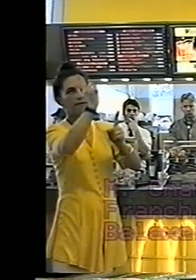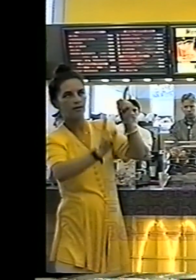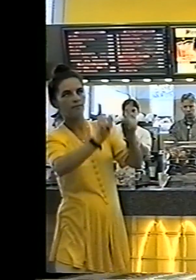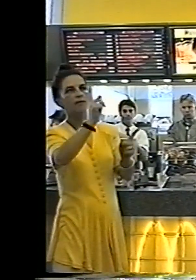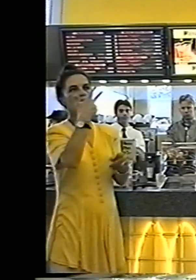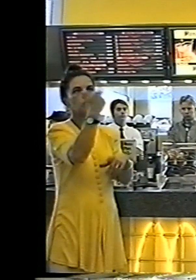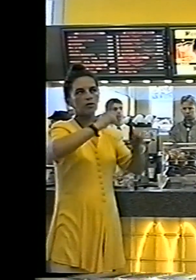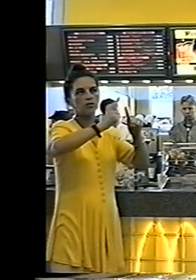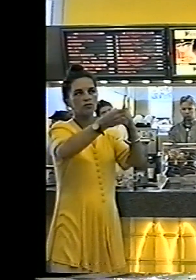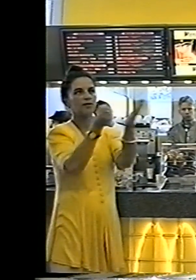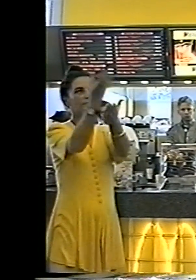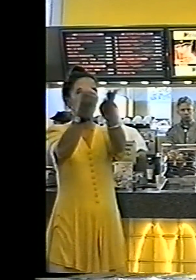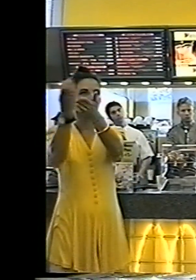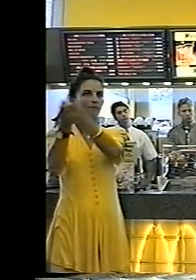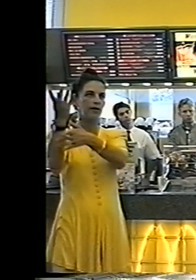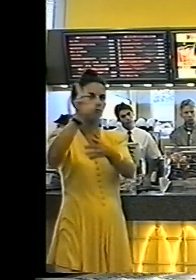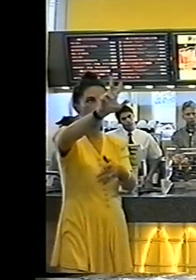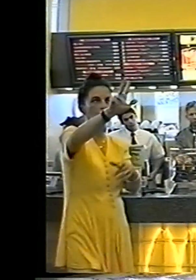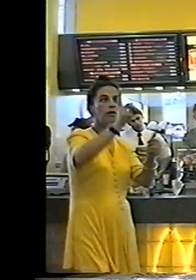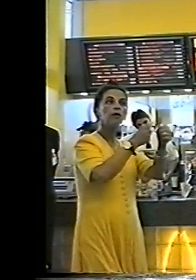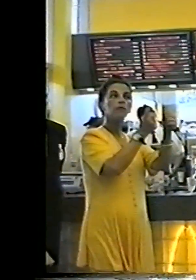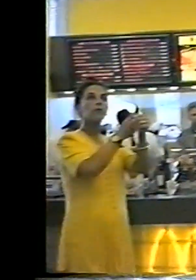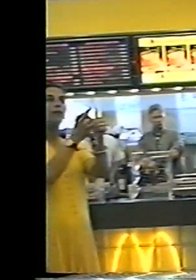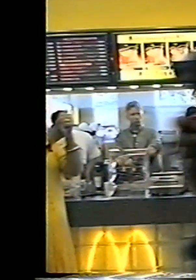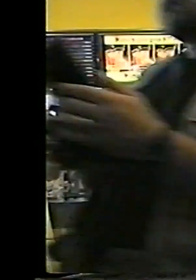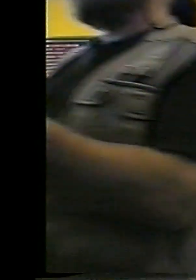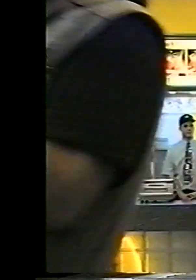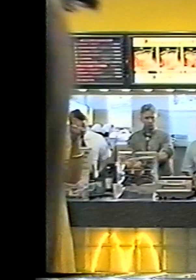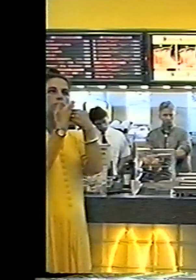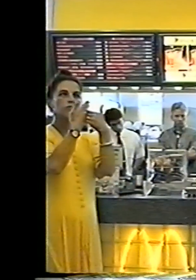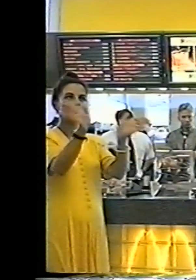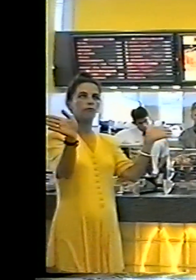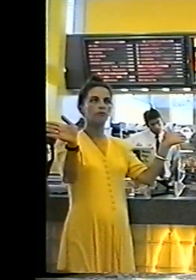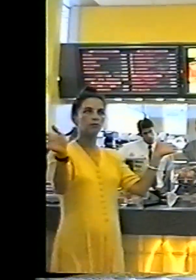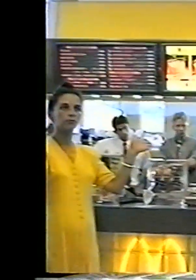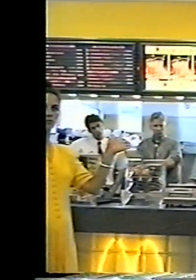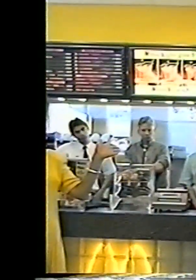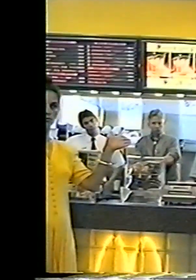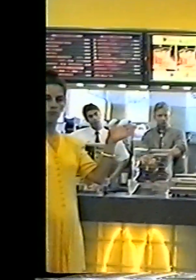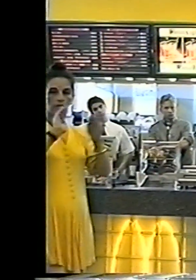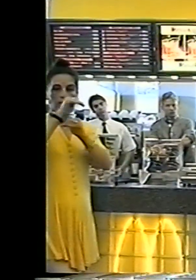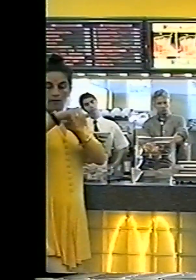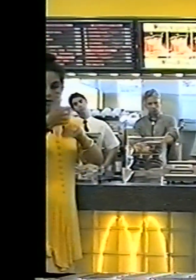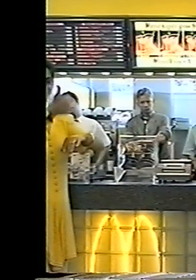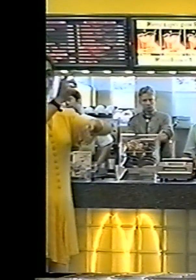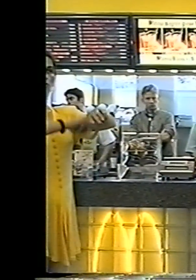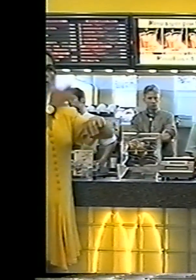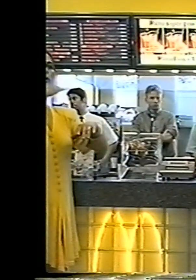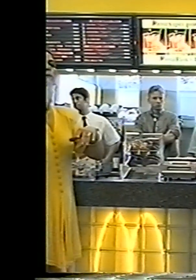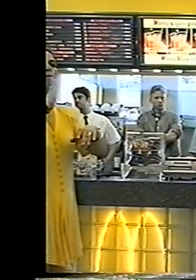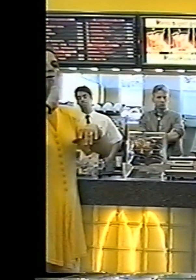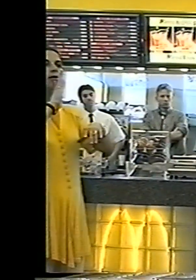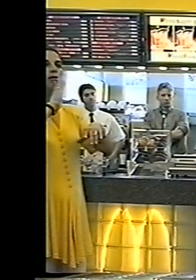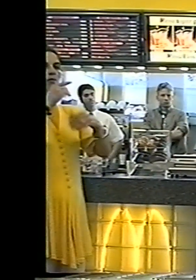annoncer. Le premier de ces événements est que nous ouvrons tout à l'heure au public à 13h